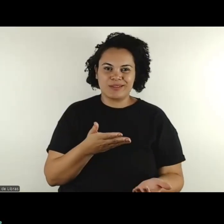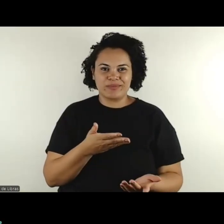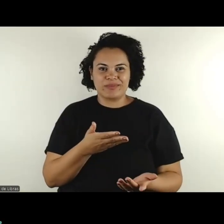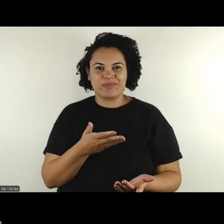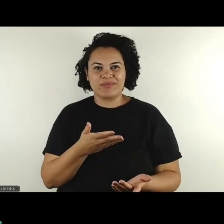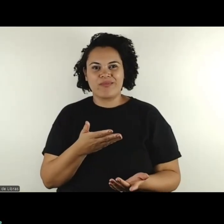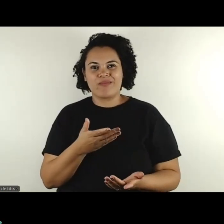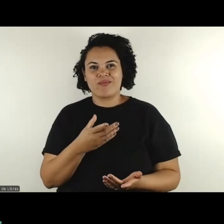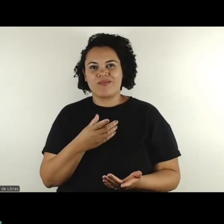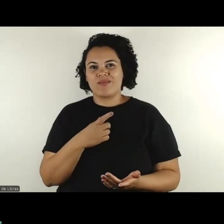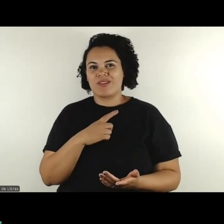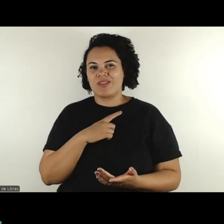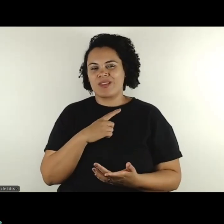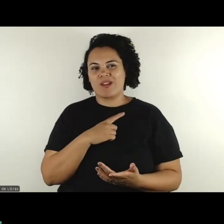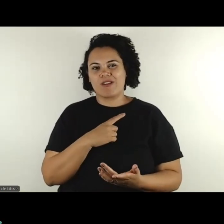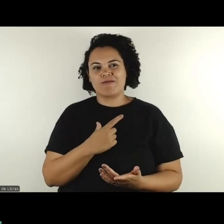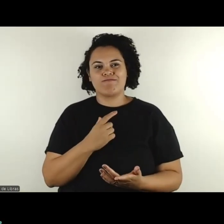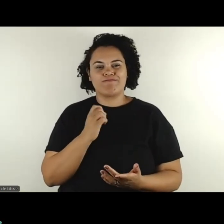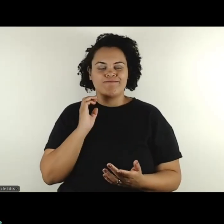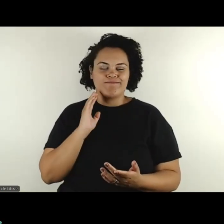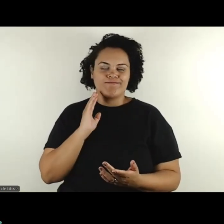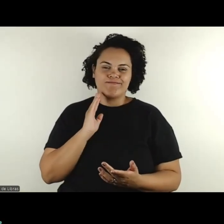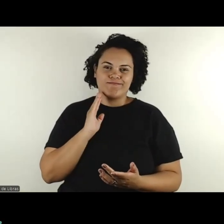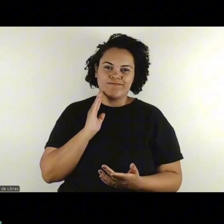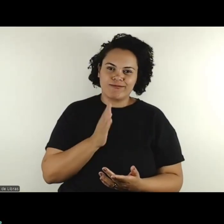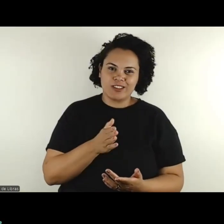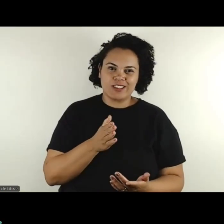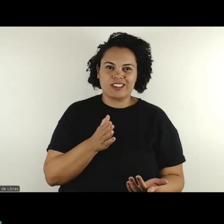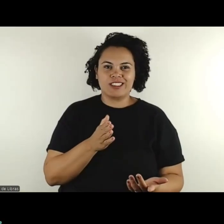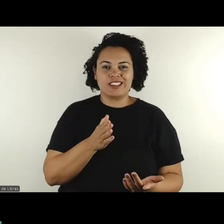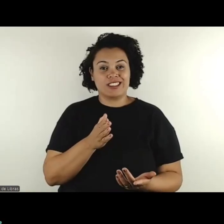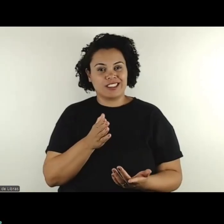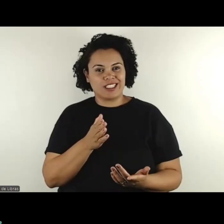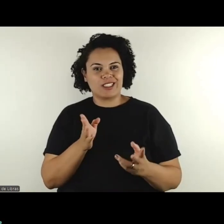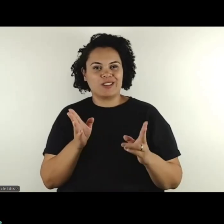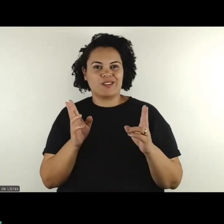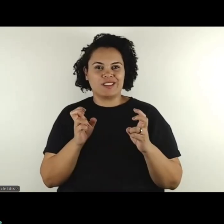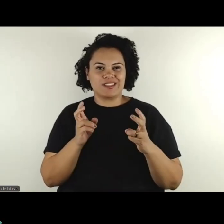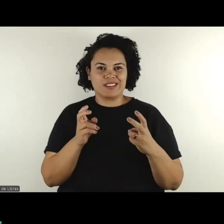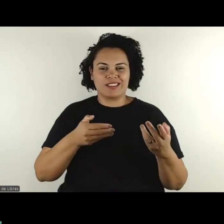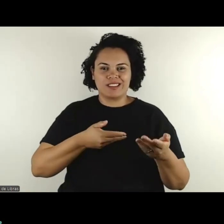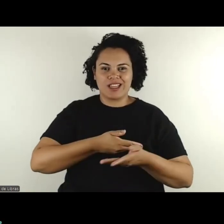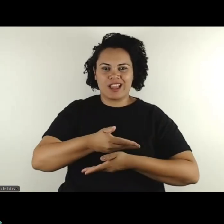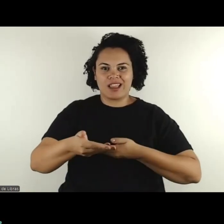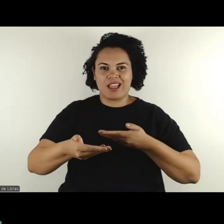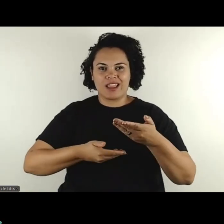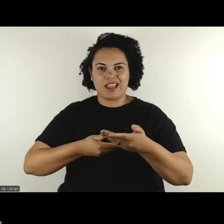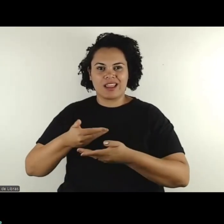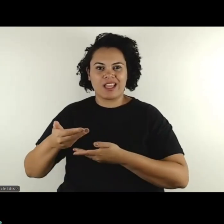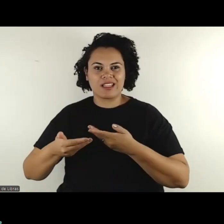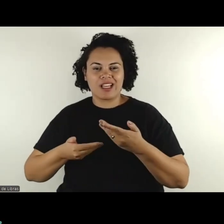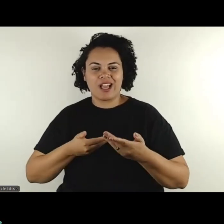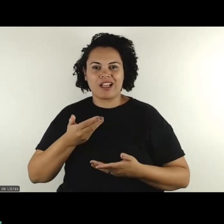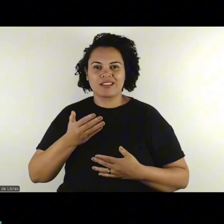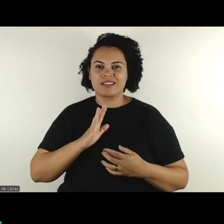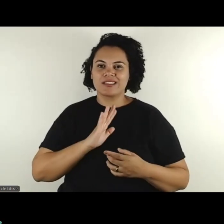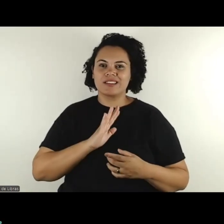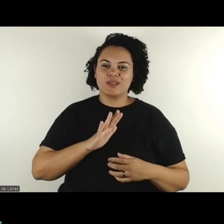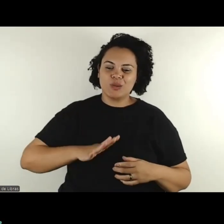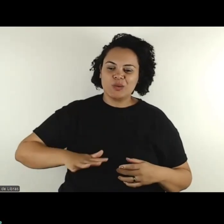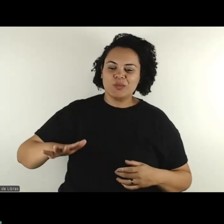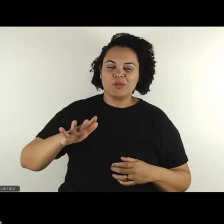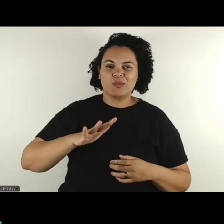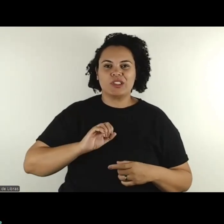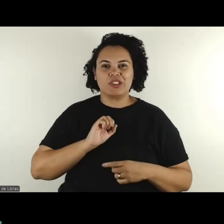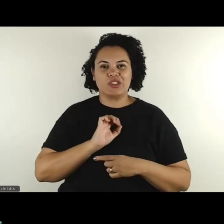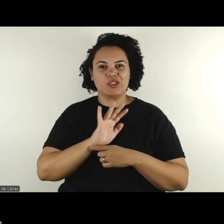estabelecer um diálogo bastante direto, né, com os colegas e as colegas das redes sociais. Vou trazer aqui